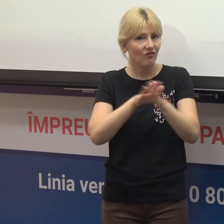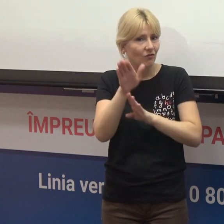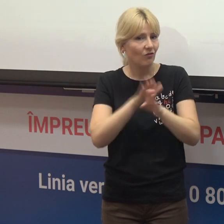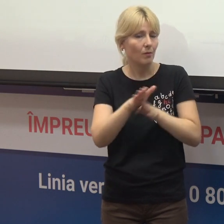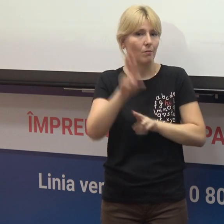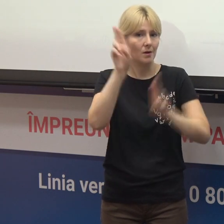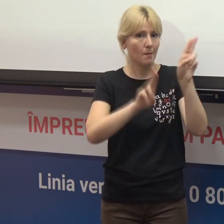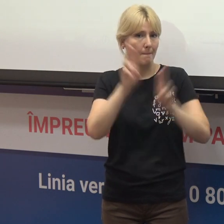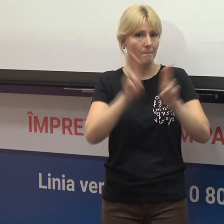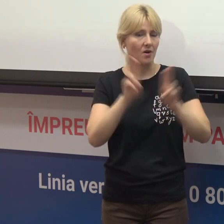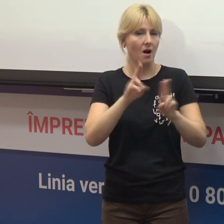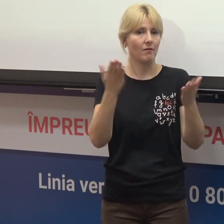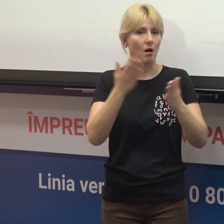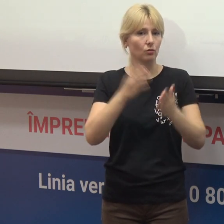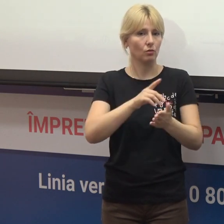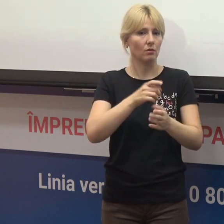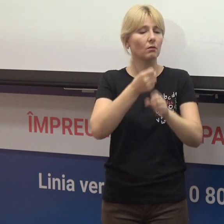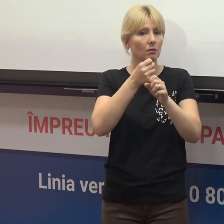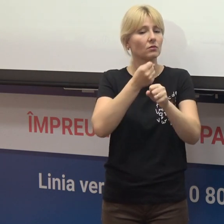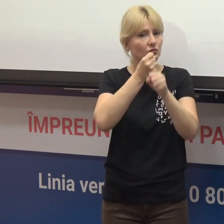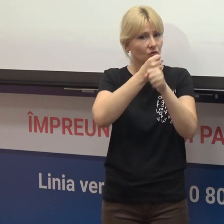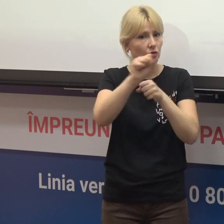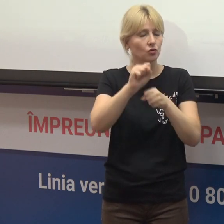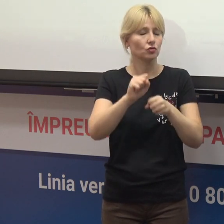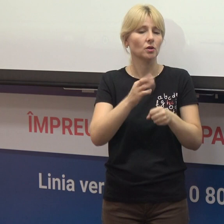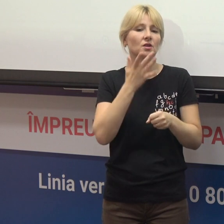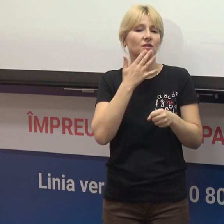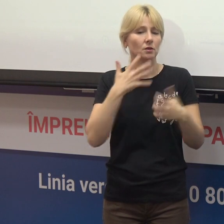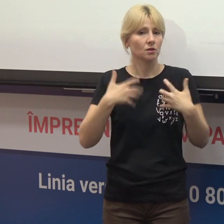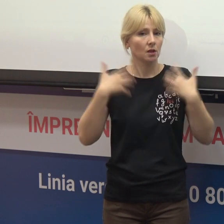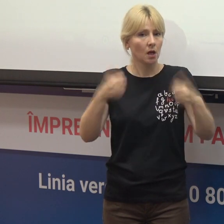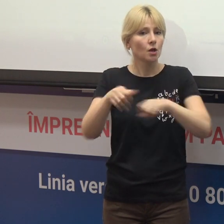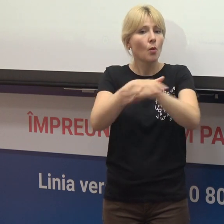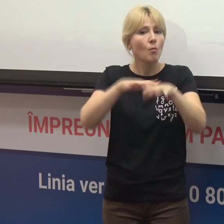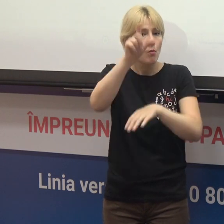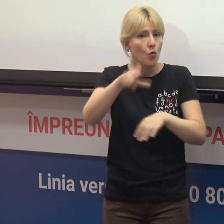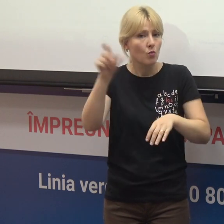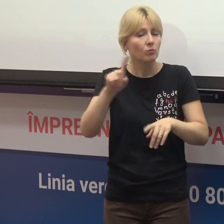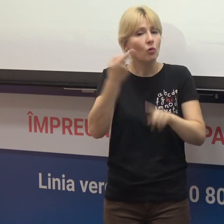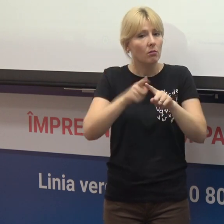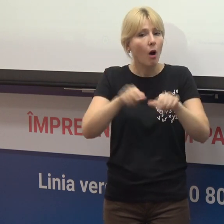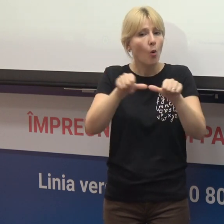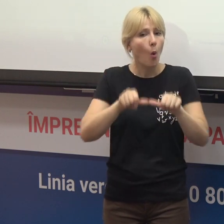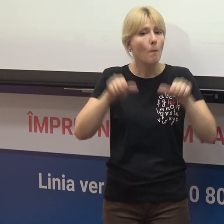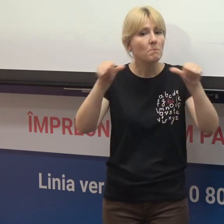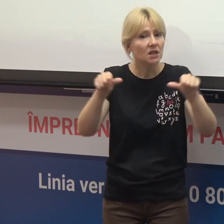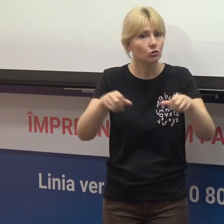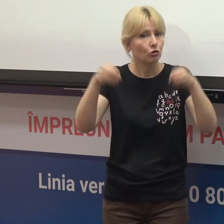normelor impuse de către Comisia Națională Extraordinară de Sănătate Publică, prin hotărârea Comisiei, deci au fost